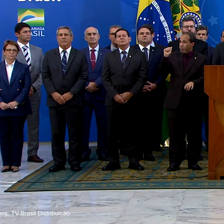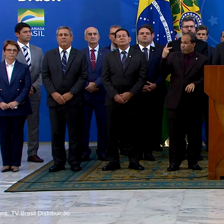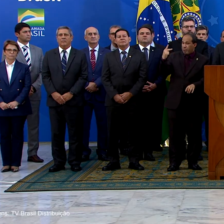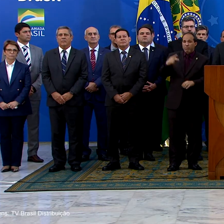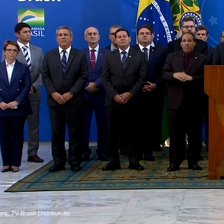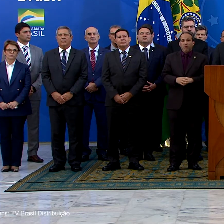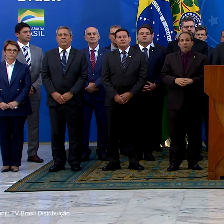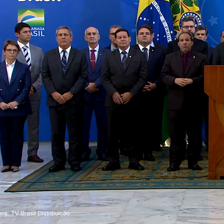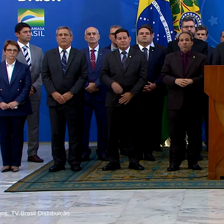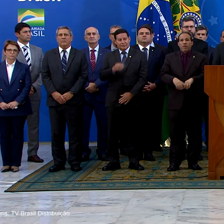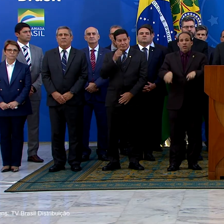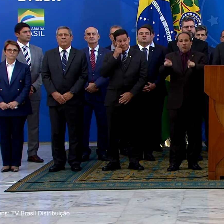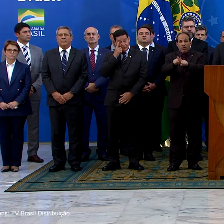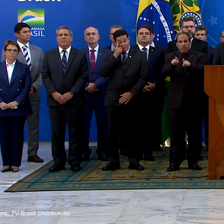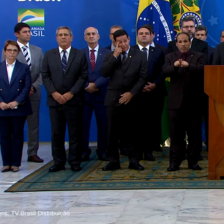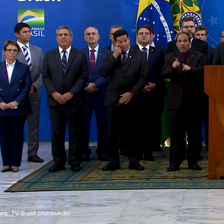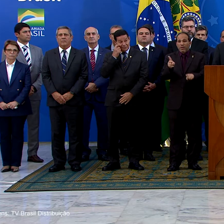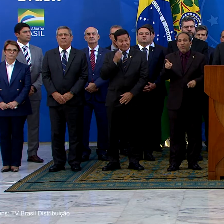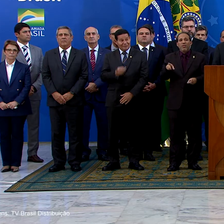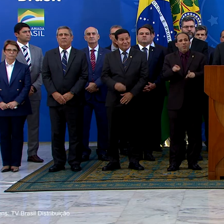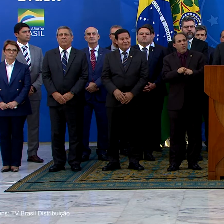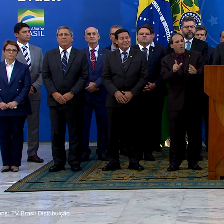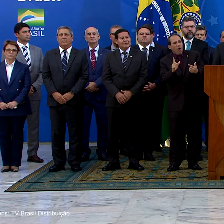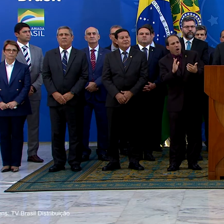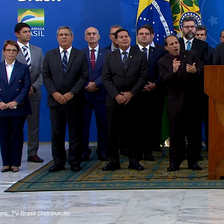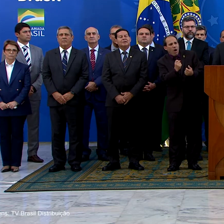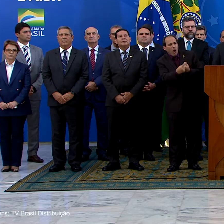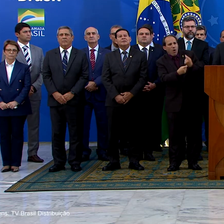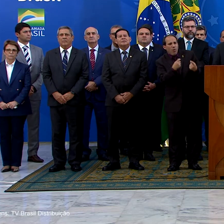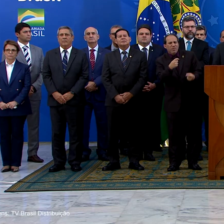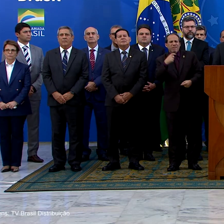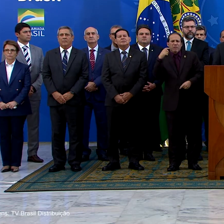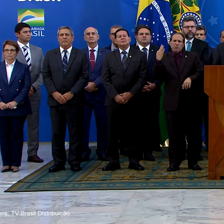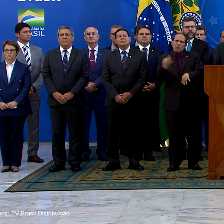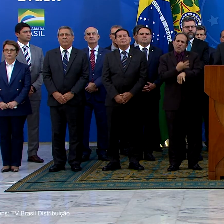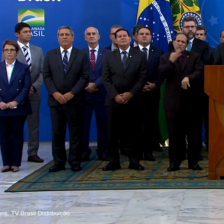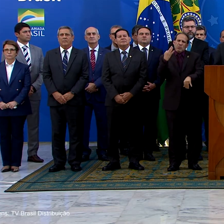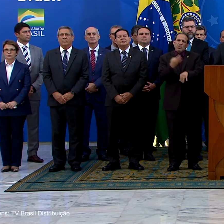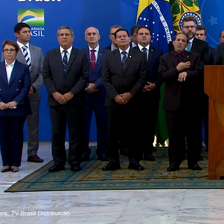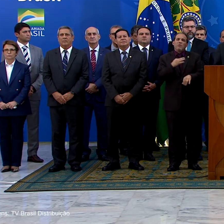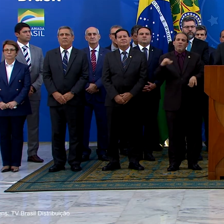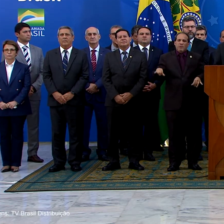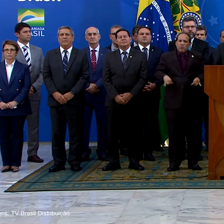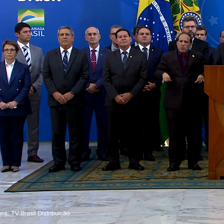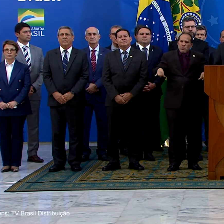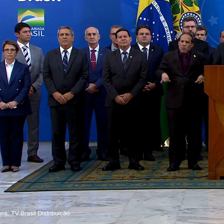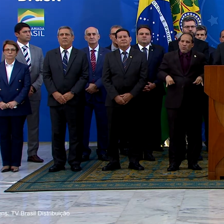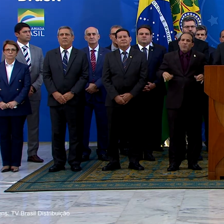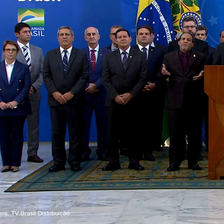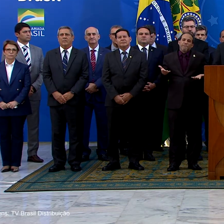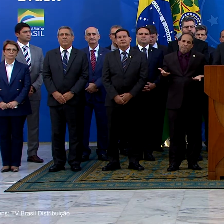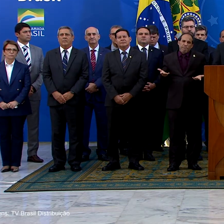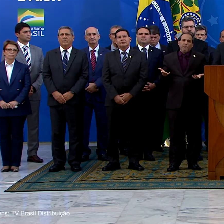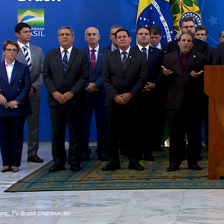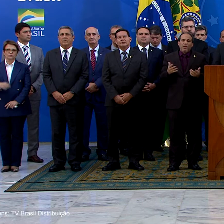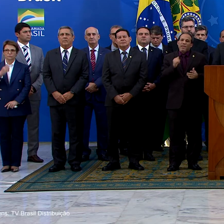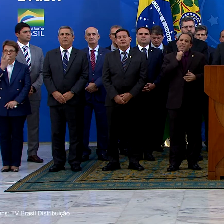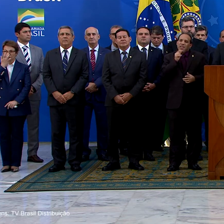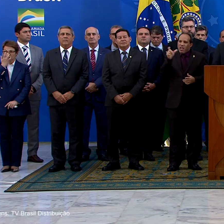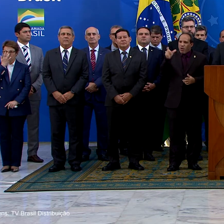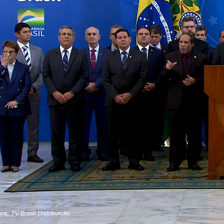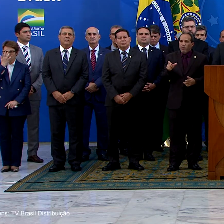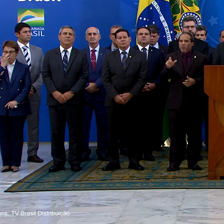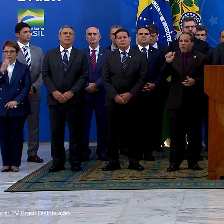os outros eu apanho também mas é assim um um exemplo a luta contra